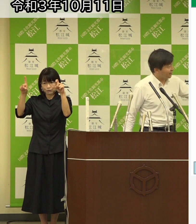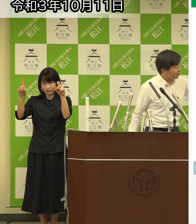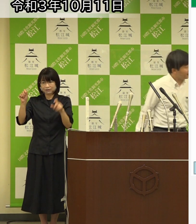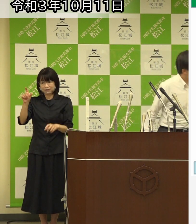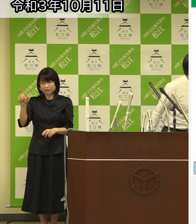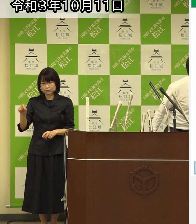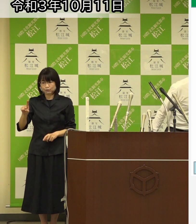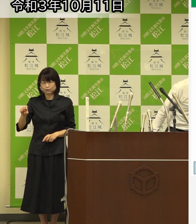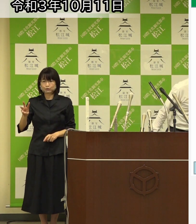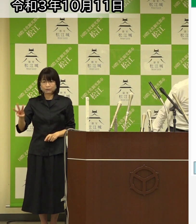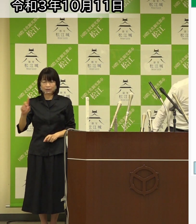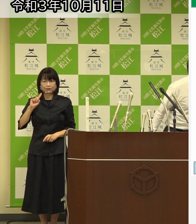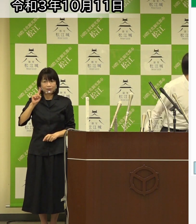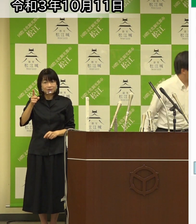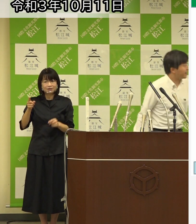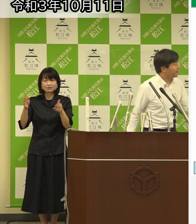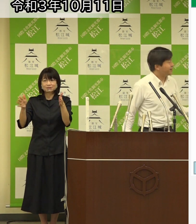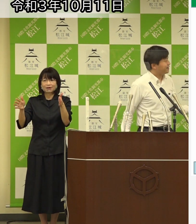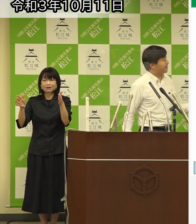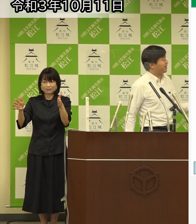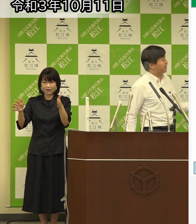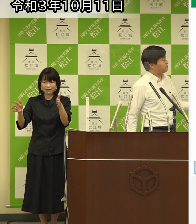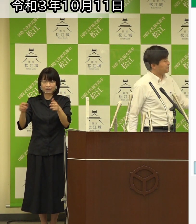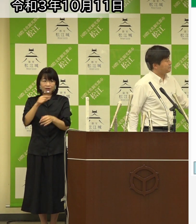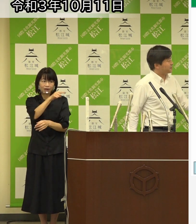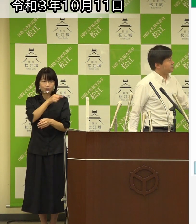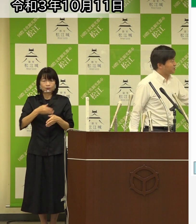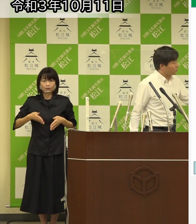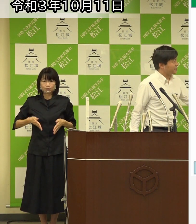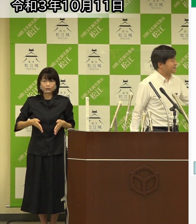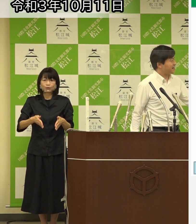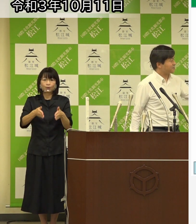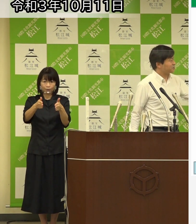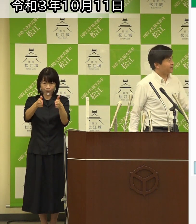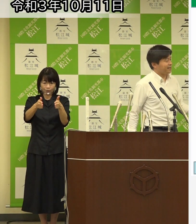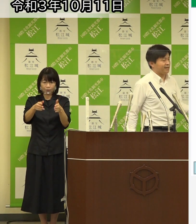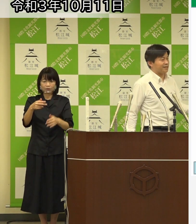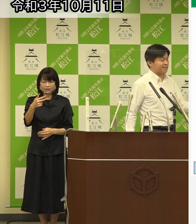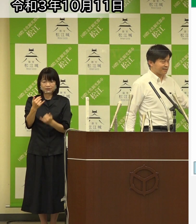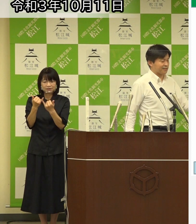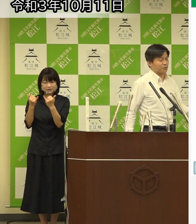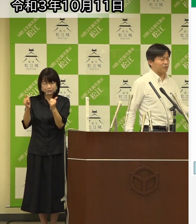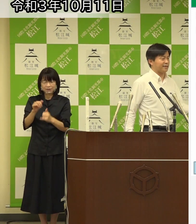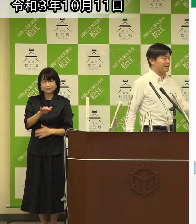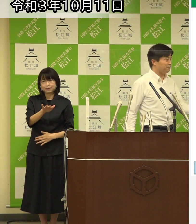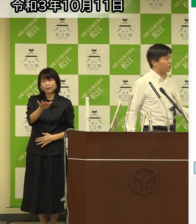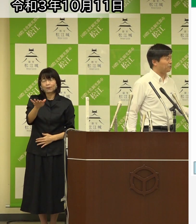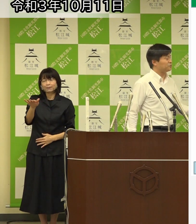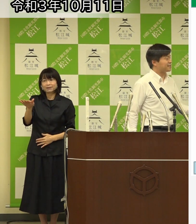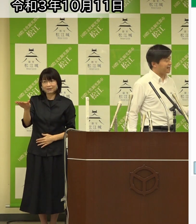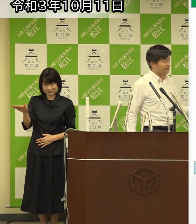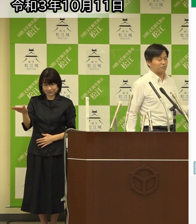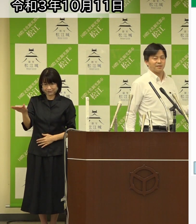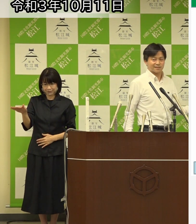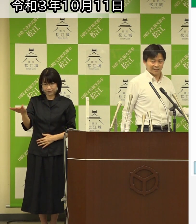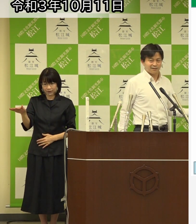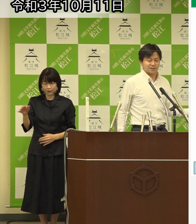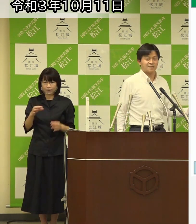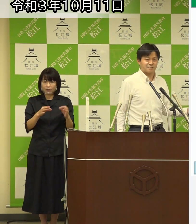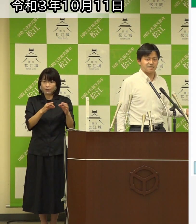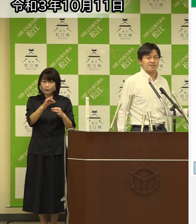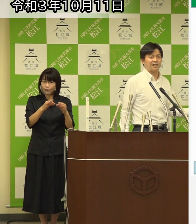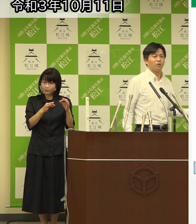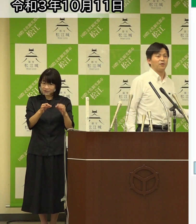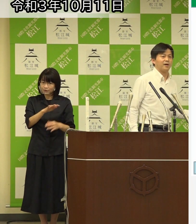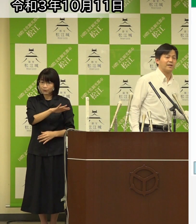日までこの道路をですね、まあ、市民の皆さん、そして実際にそこで店舗を運営されている皆さん、